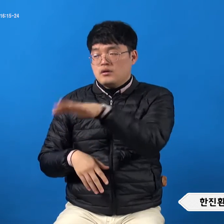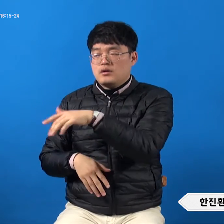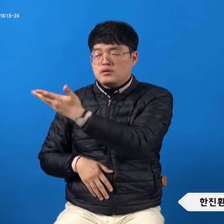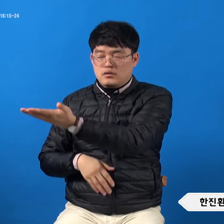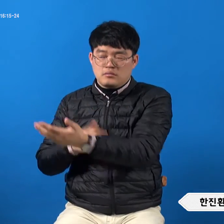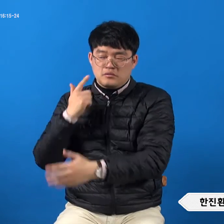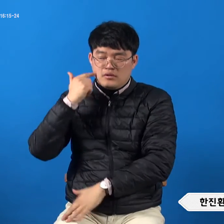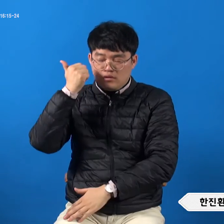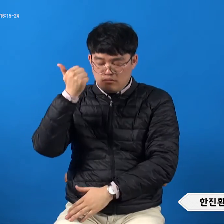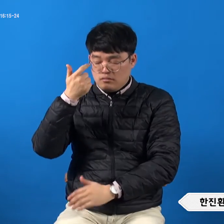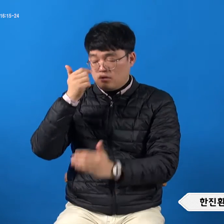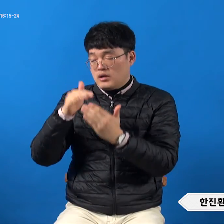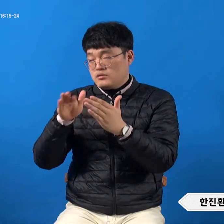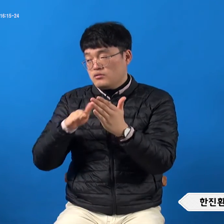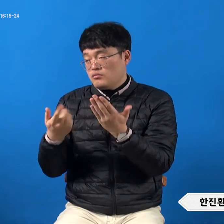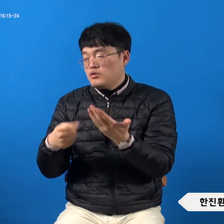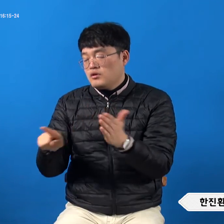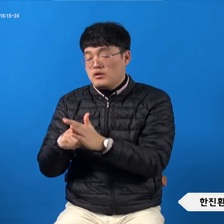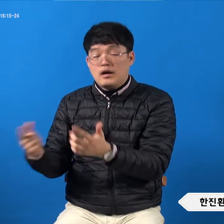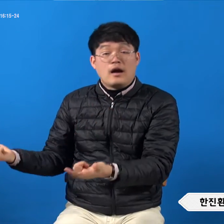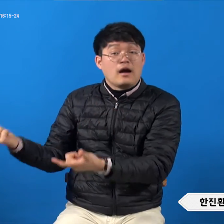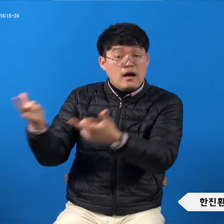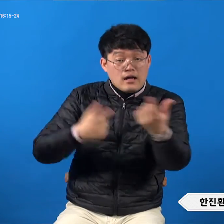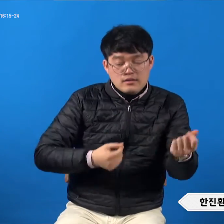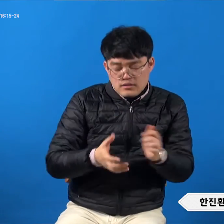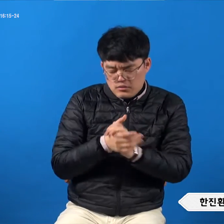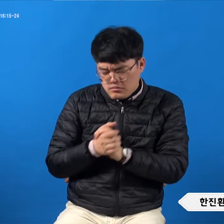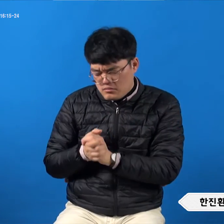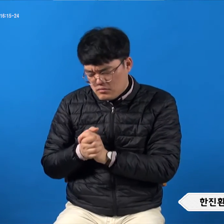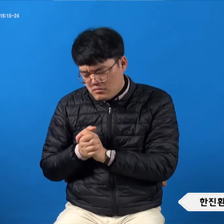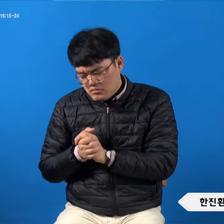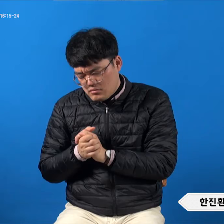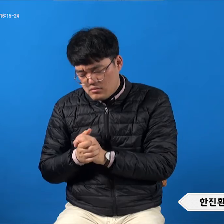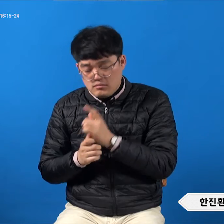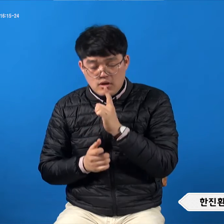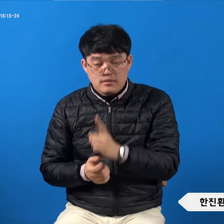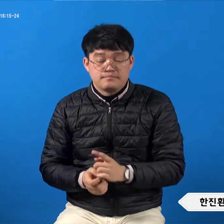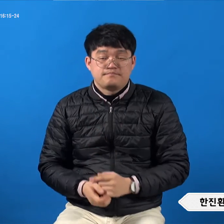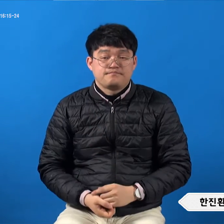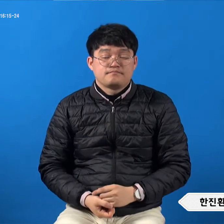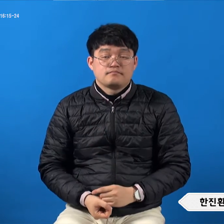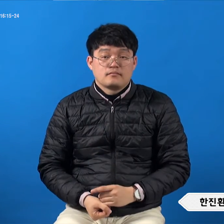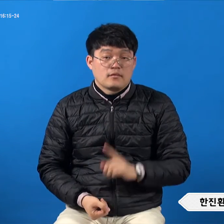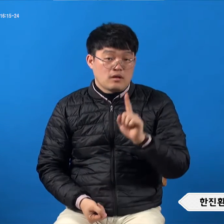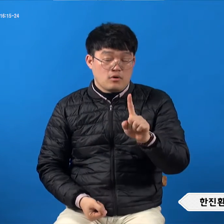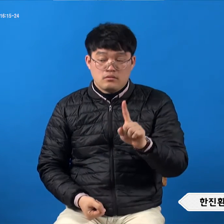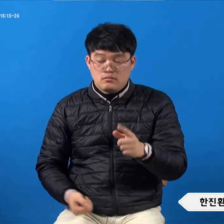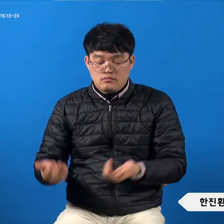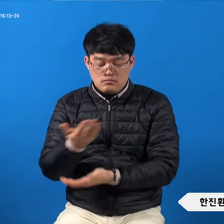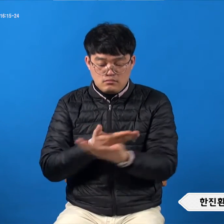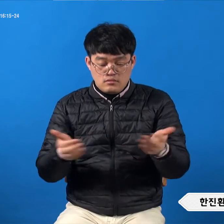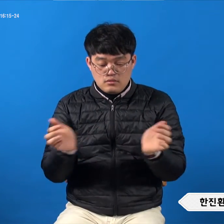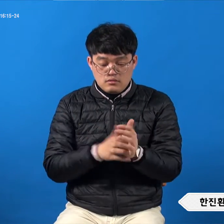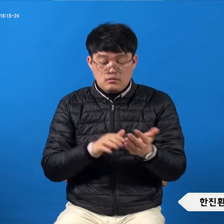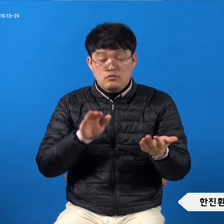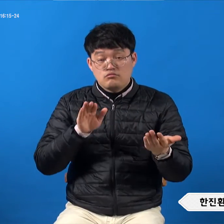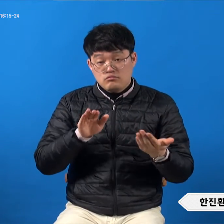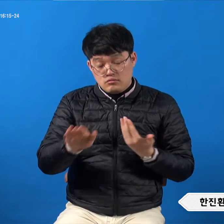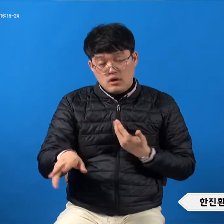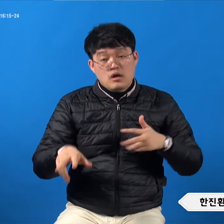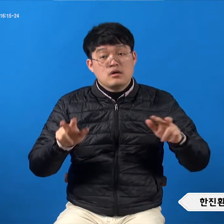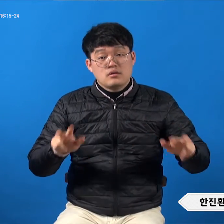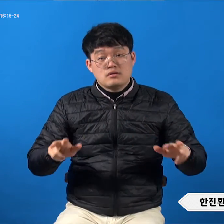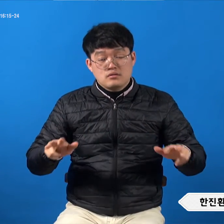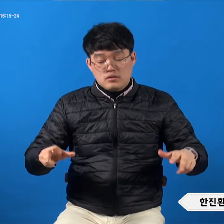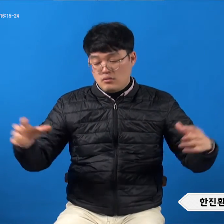가정을 위해서 모두가 간절하게 기도를 했다고 합니다. 한번 그런 일이 있고 나서는 모임이